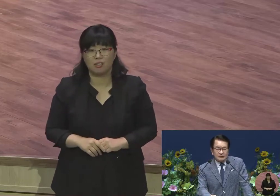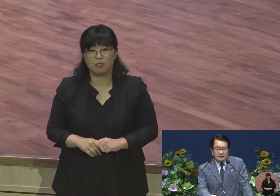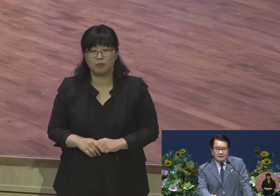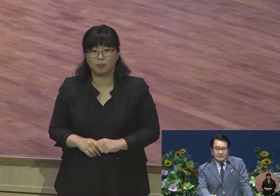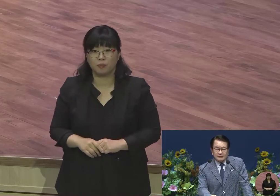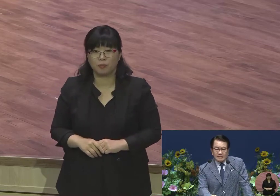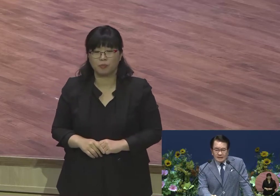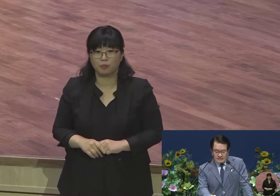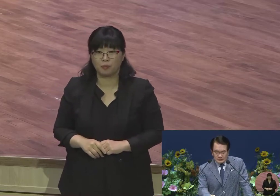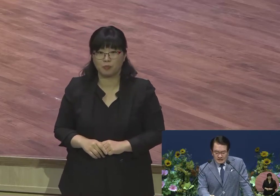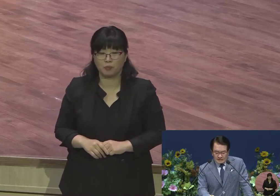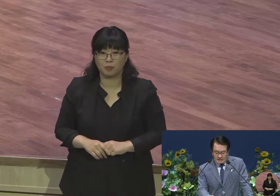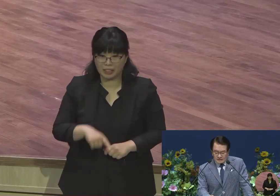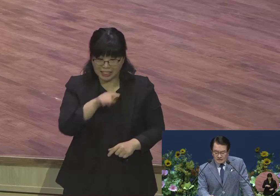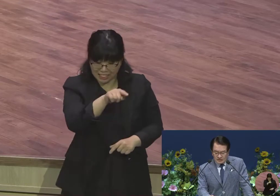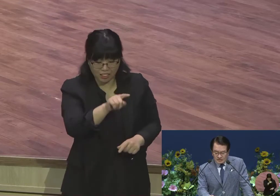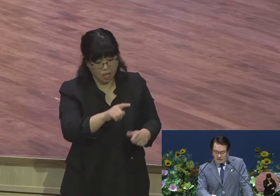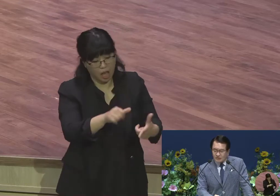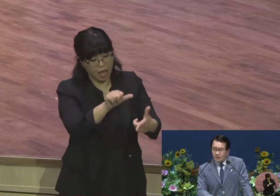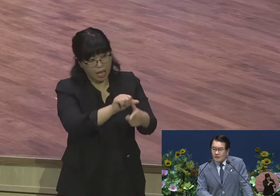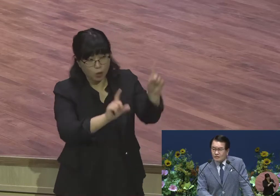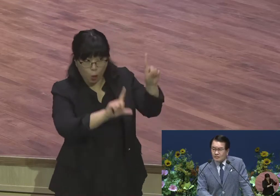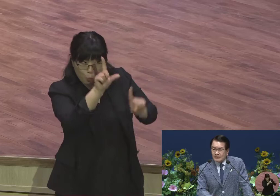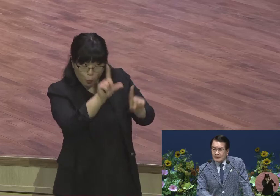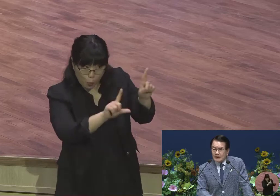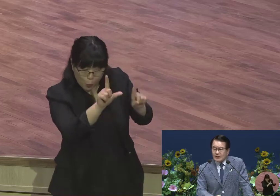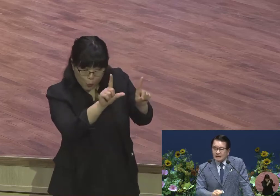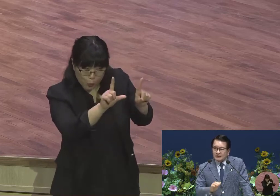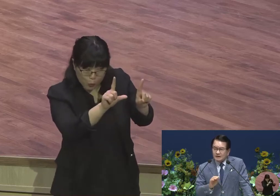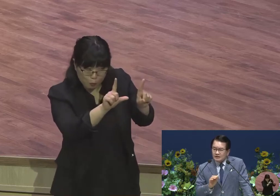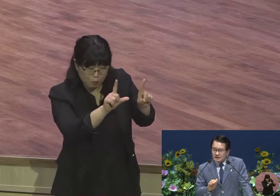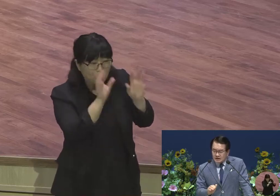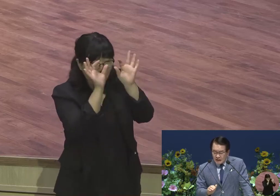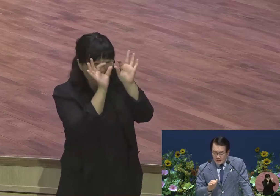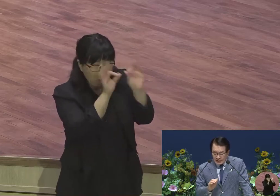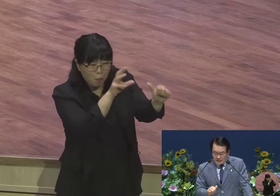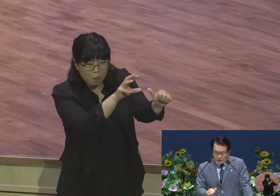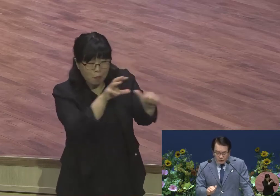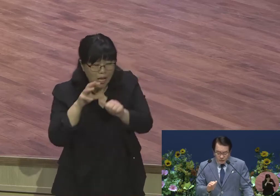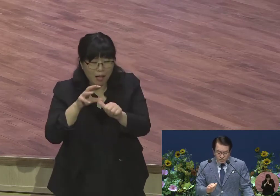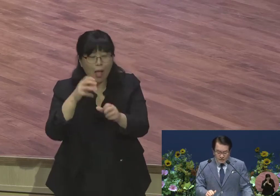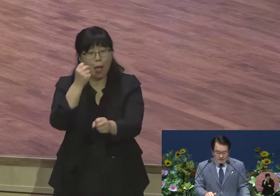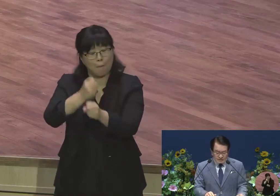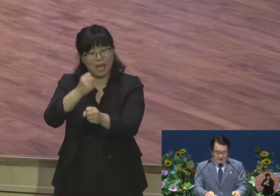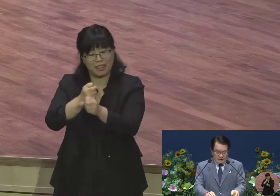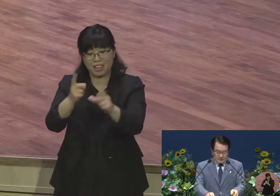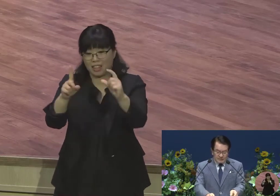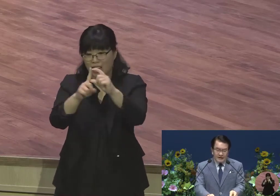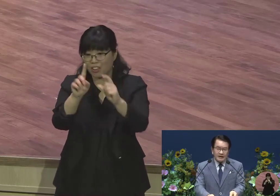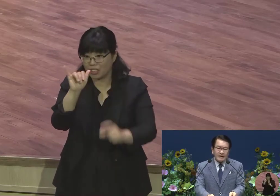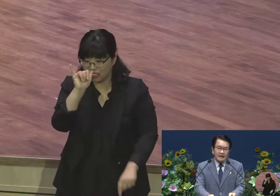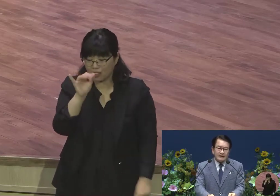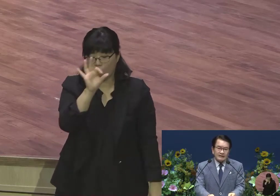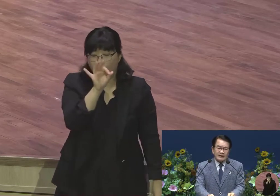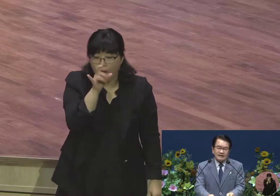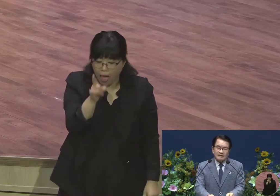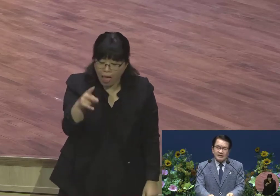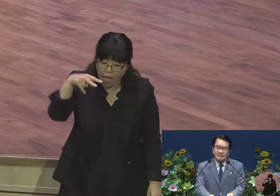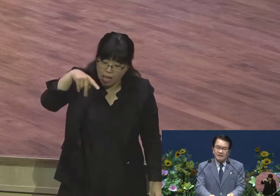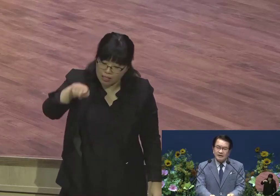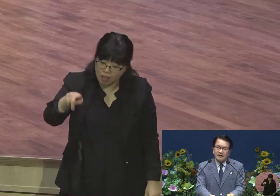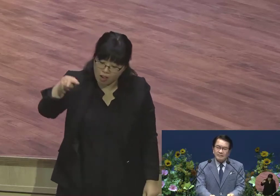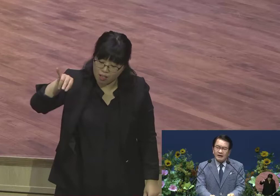애서신드롬에서의 말이 있습니다 애서신드롬 애서신드롬이 무슨 말이냐 현실의 만족을 위해서 미래에